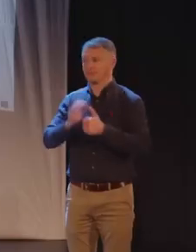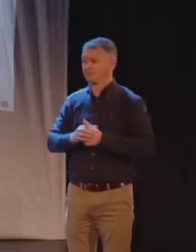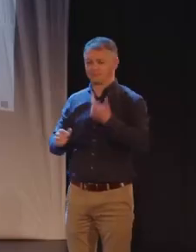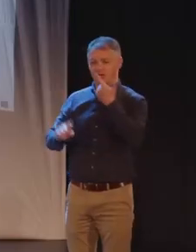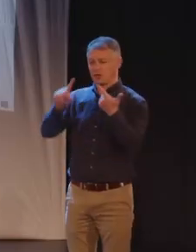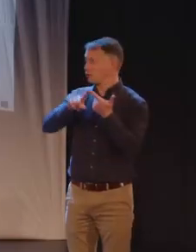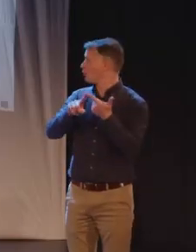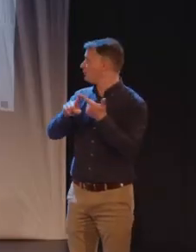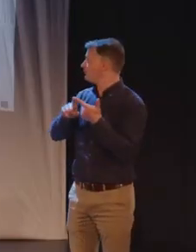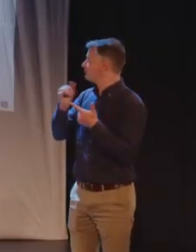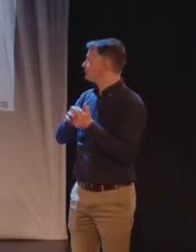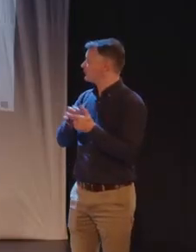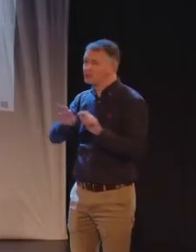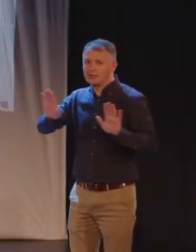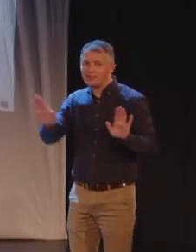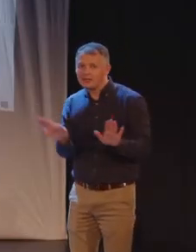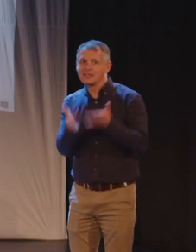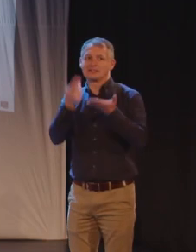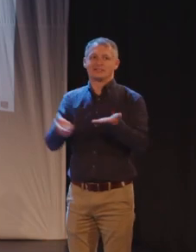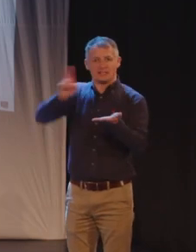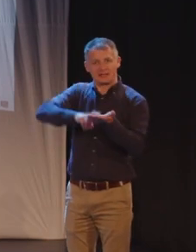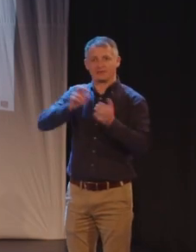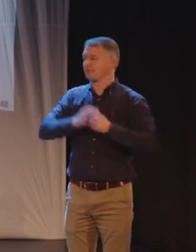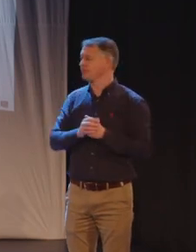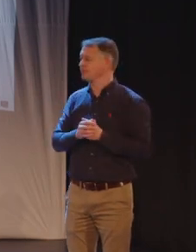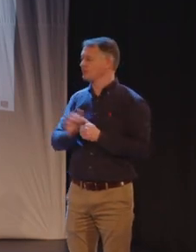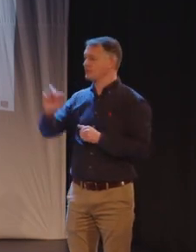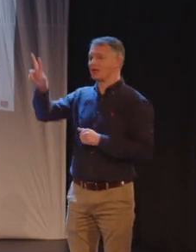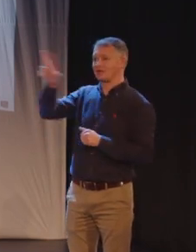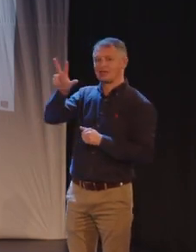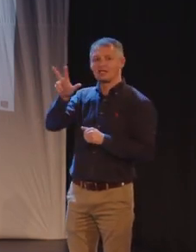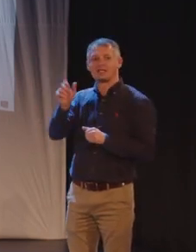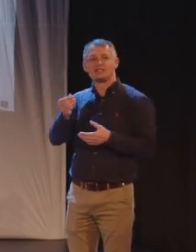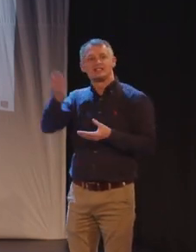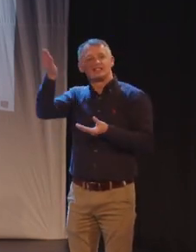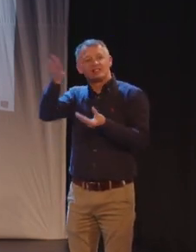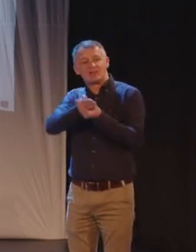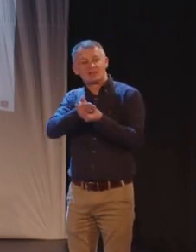A doua, Restart. Și a treia, Semn de carte.